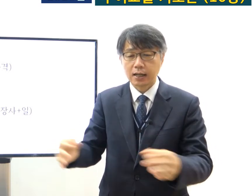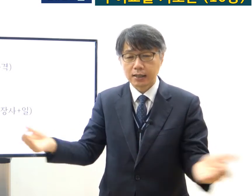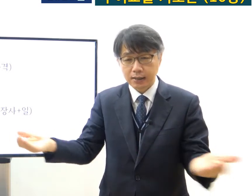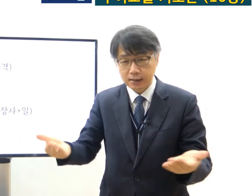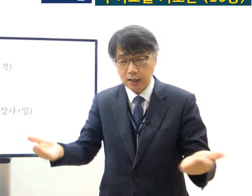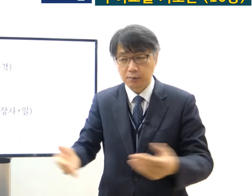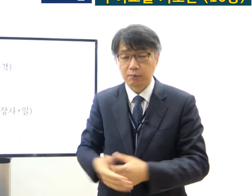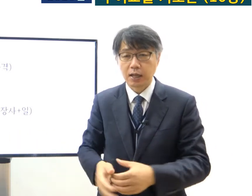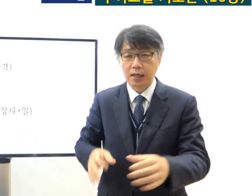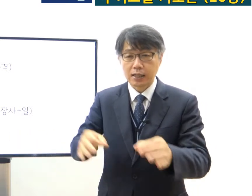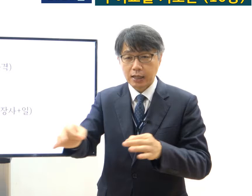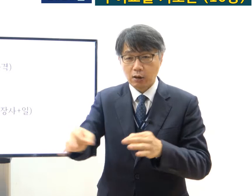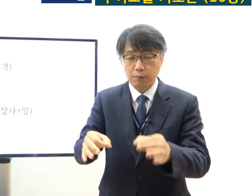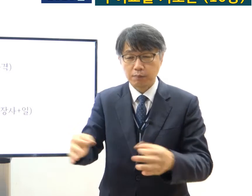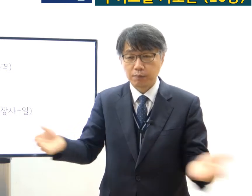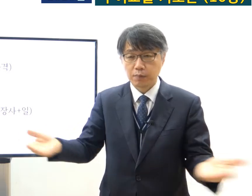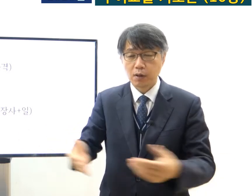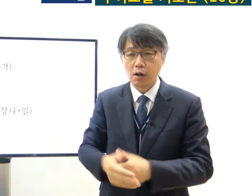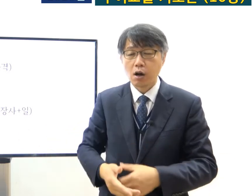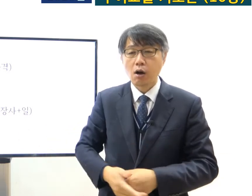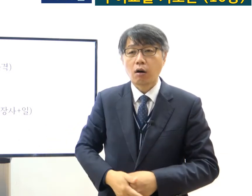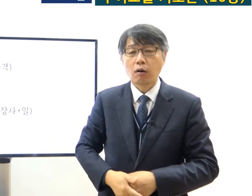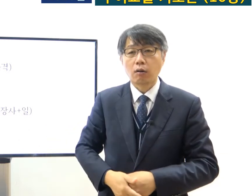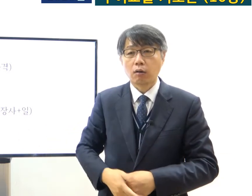일, 상업입니다. 상업.